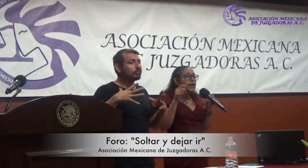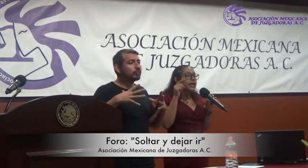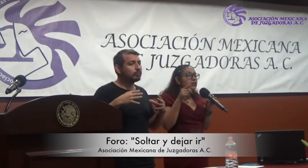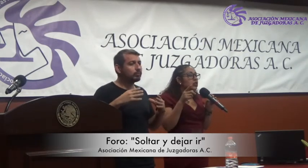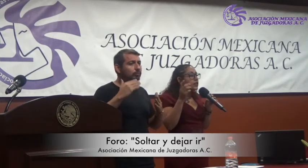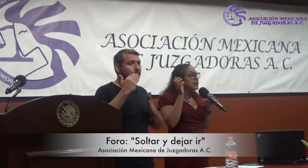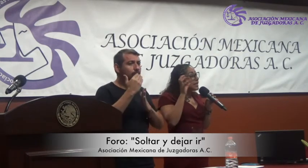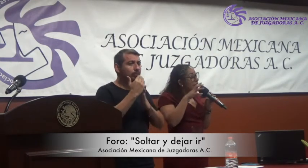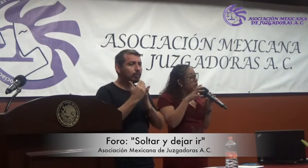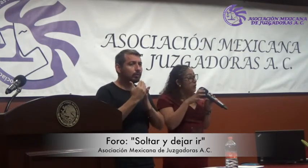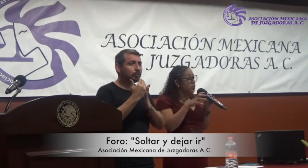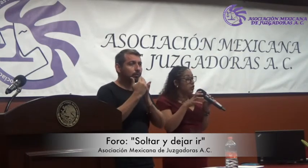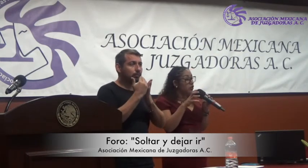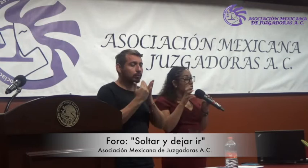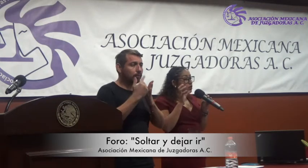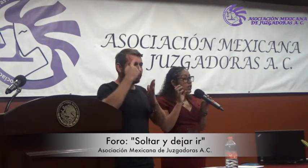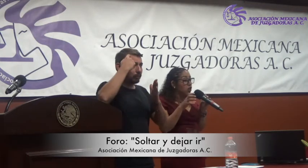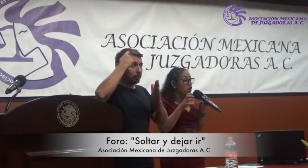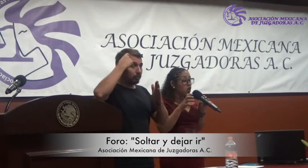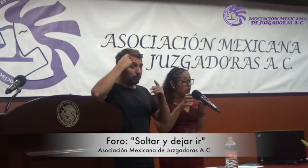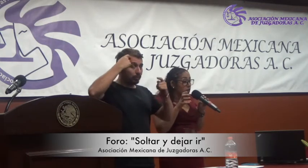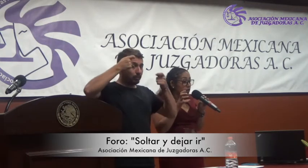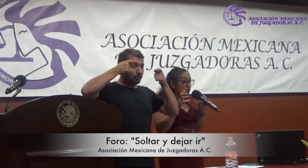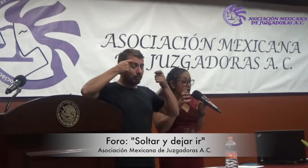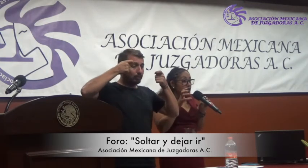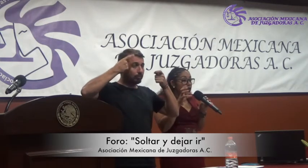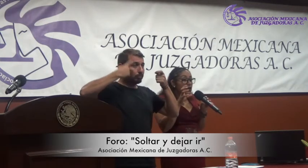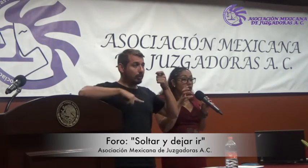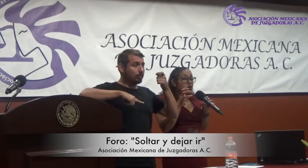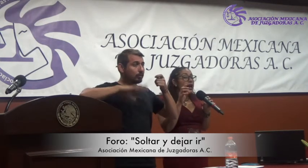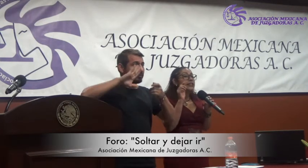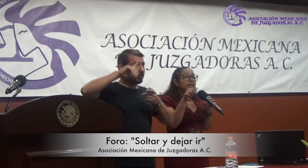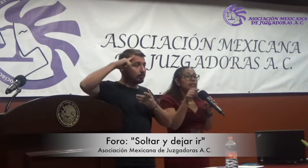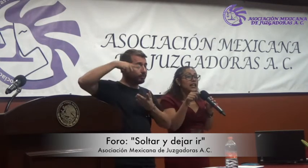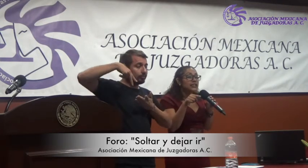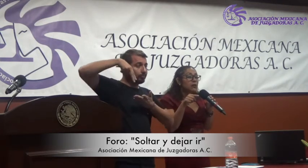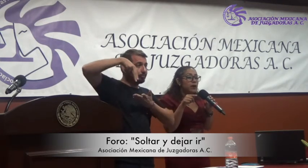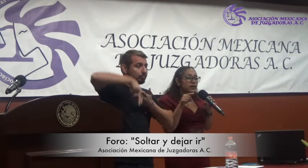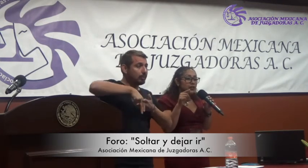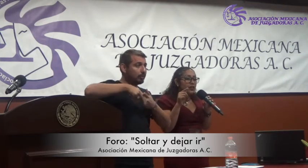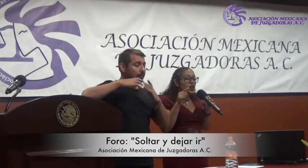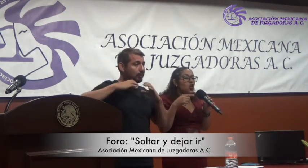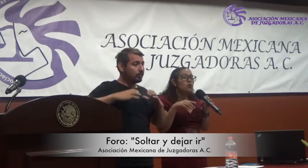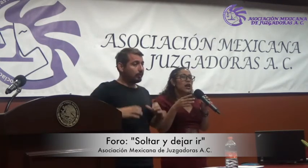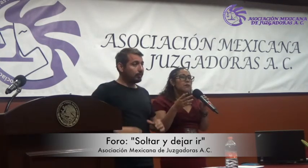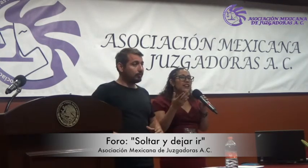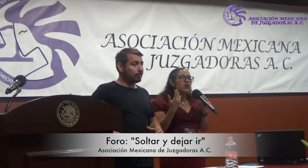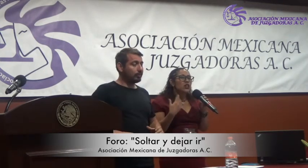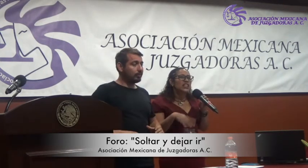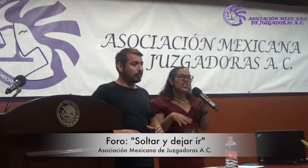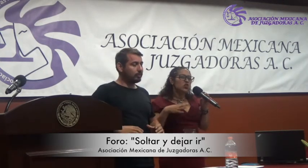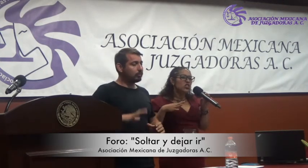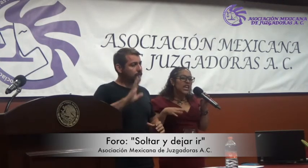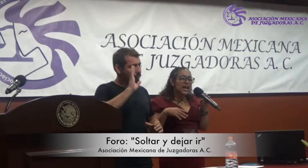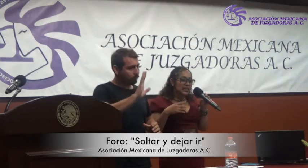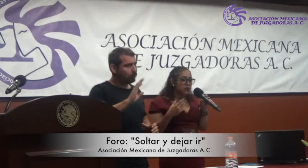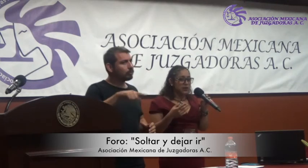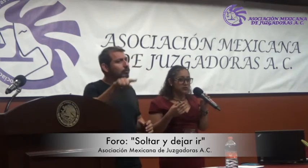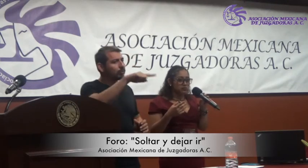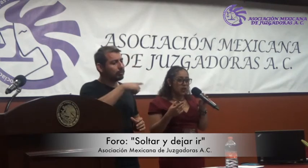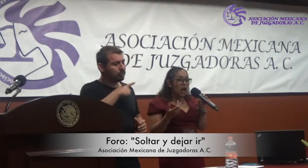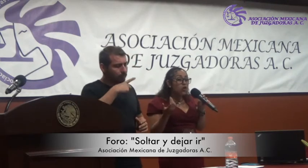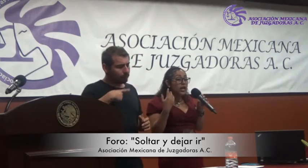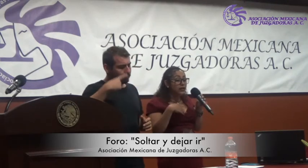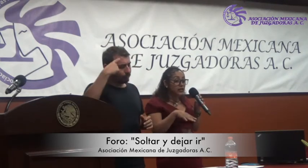cuerpo. Entonces ese aspecto psicológico atiende esa parte. ¿Cómo cambiar de una actitud